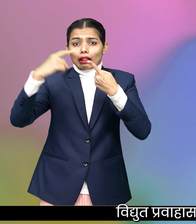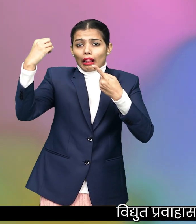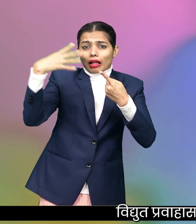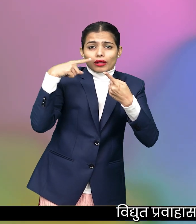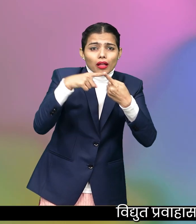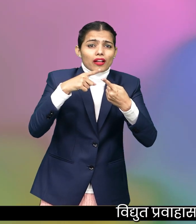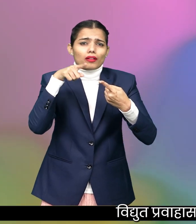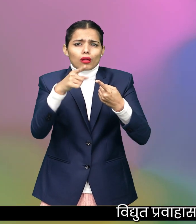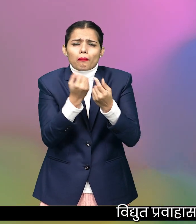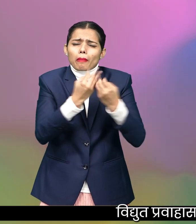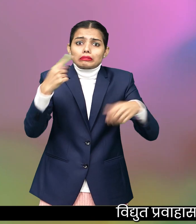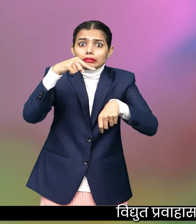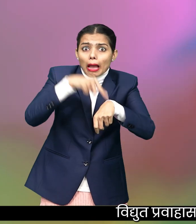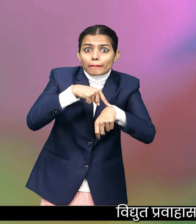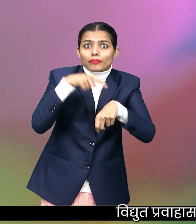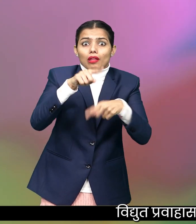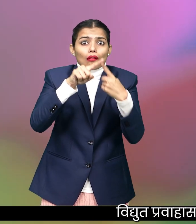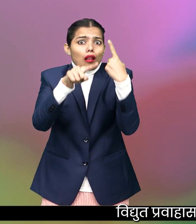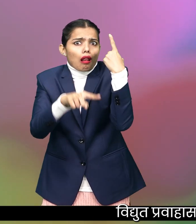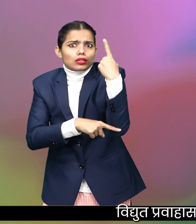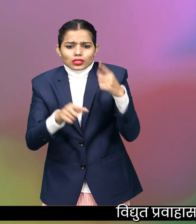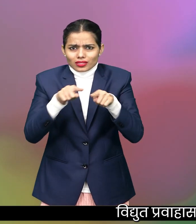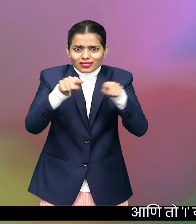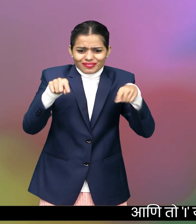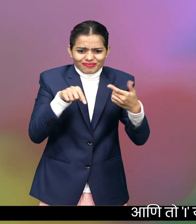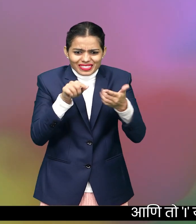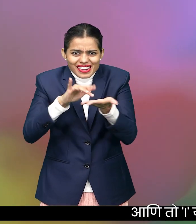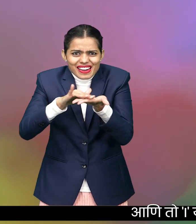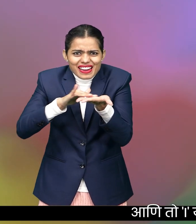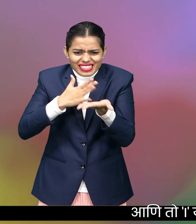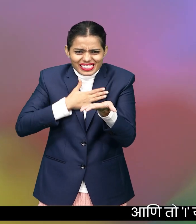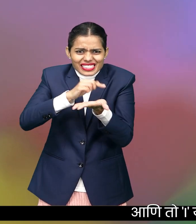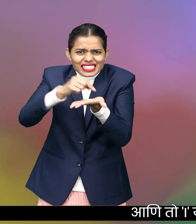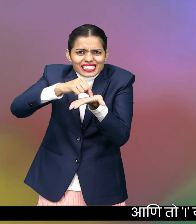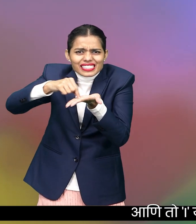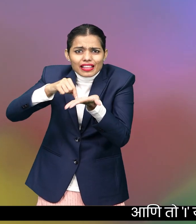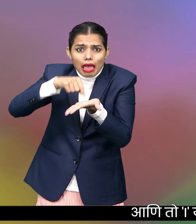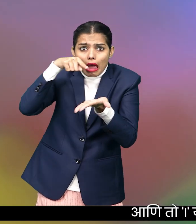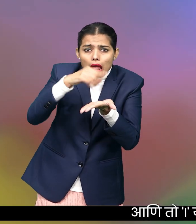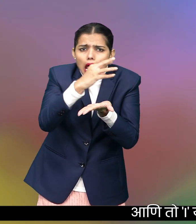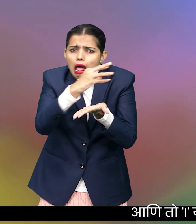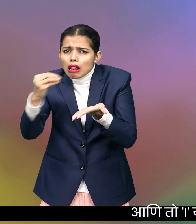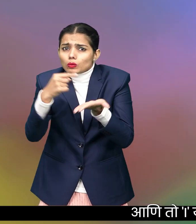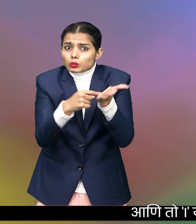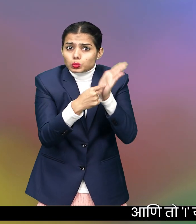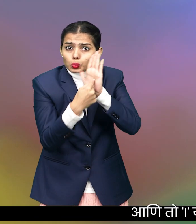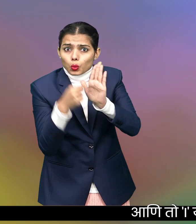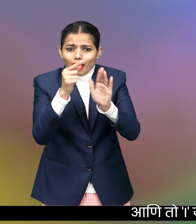विद्युत प्रवाहास सहसा प्रवाह असे म्हणतात आणि तो I या चिन्हाने दर्शवला जातो.